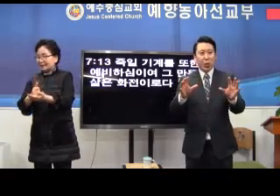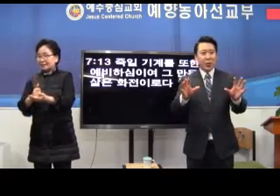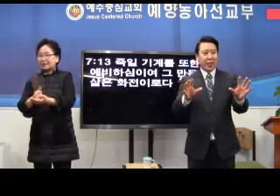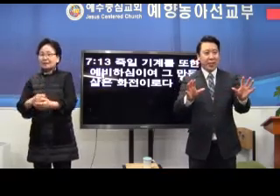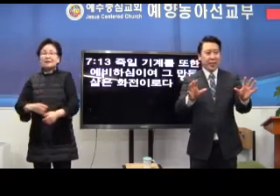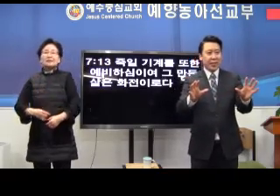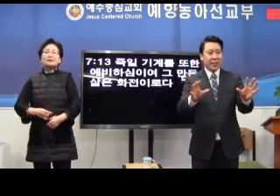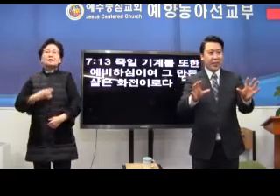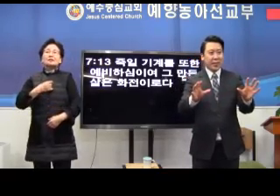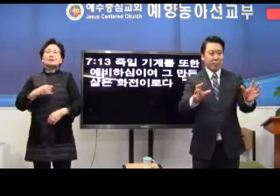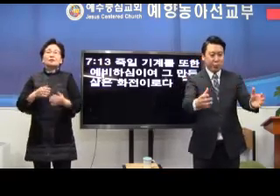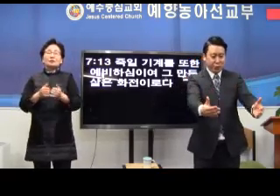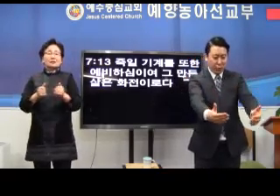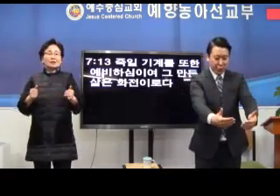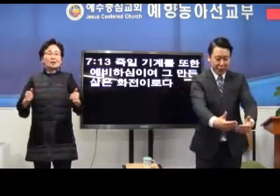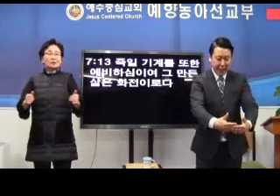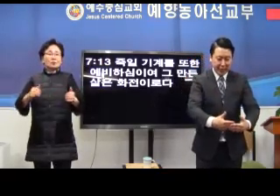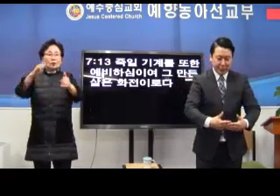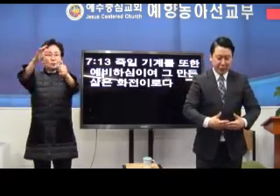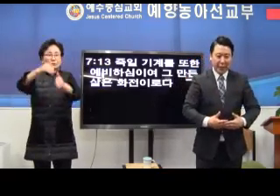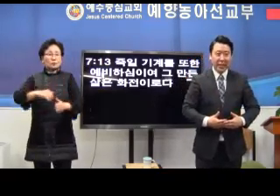의로운 자를 부르러 오신 게 아닙니다.